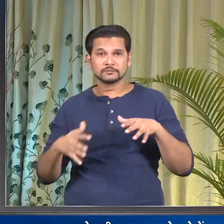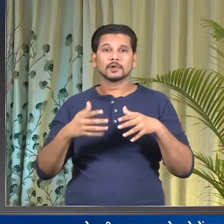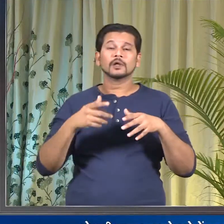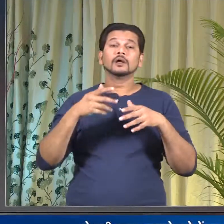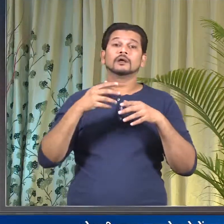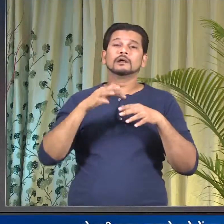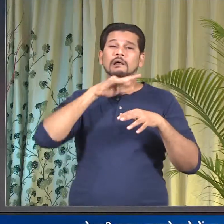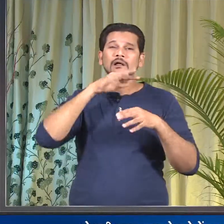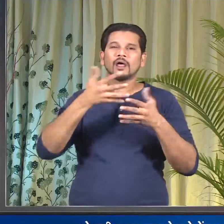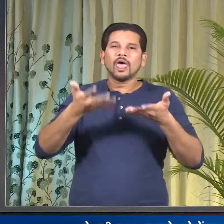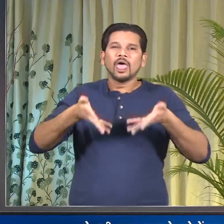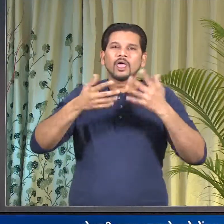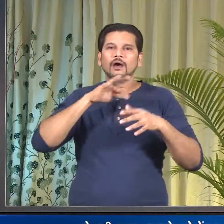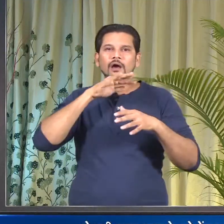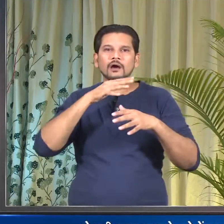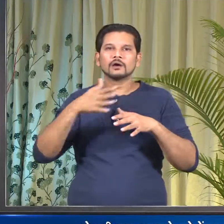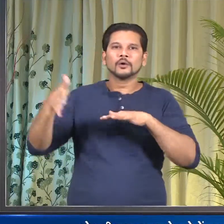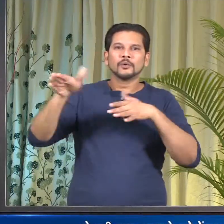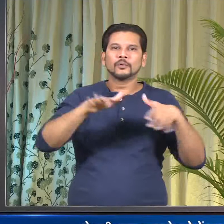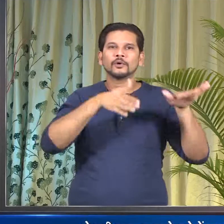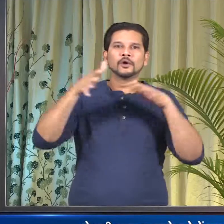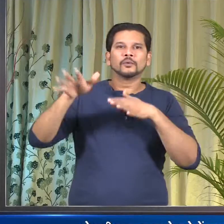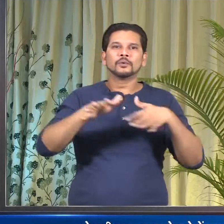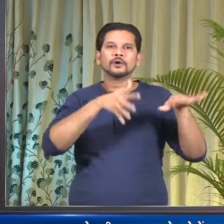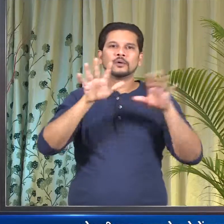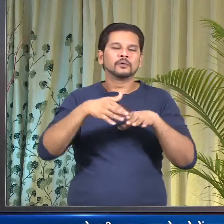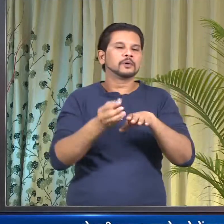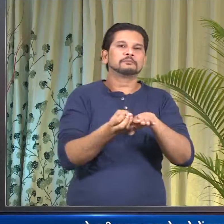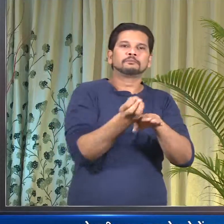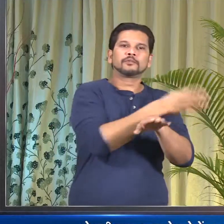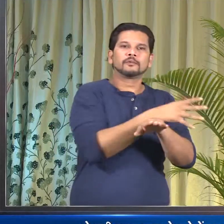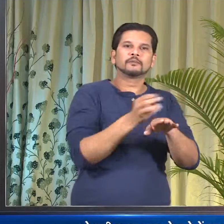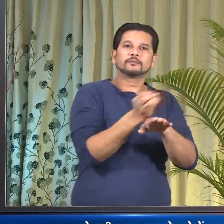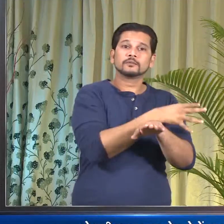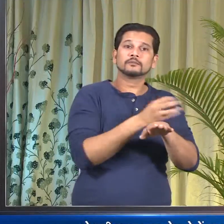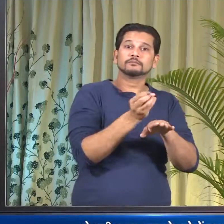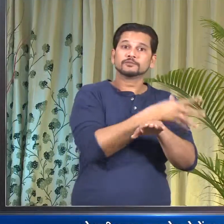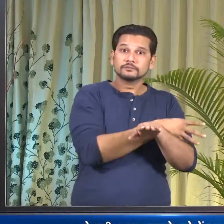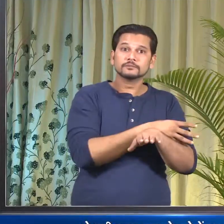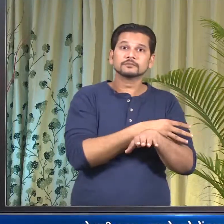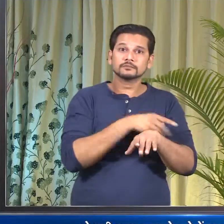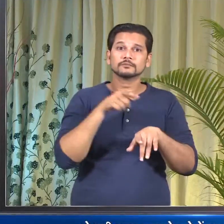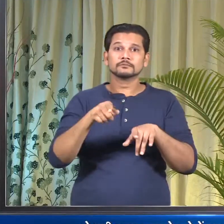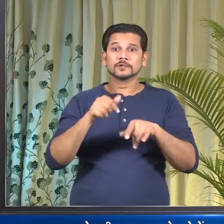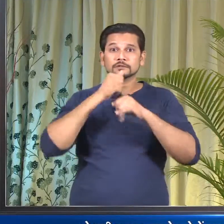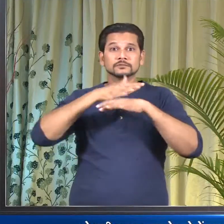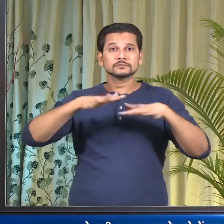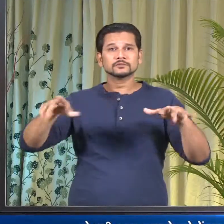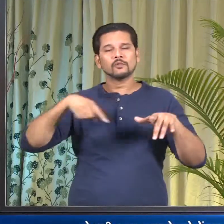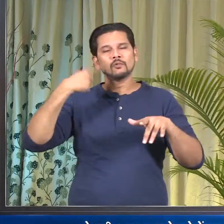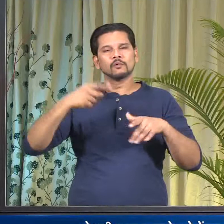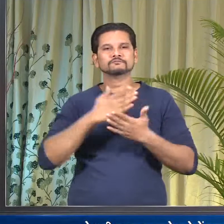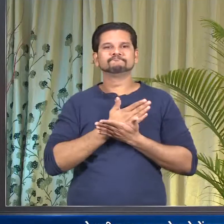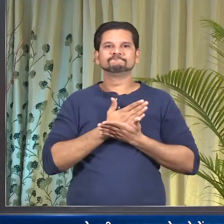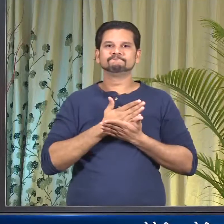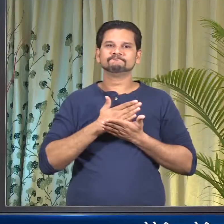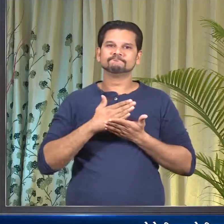हलका होता है वो लेहरें उसे उठाकर पाहर फैंक देती है सागर की सतह हमेशा स्वच्छ